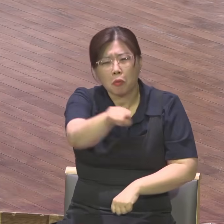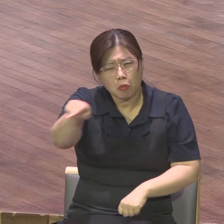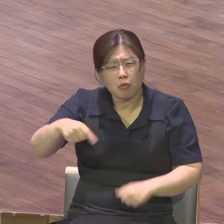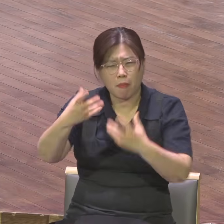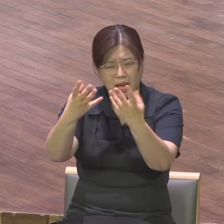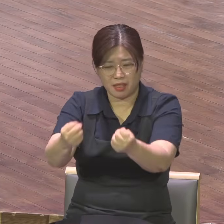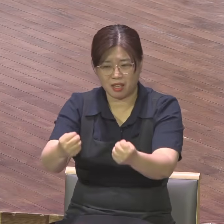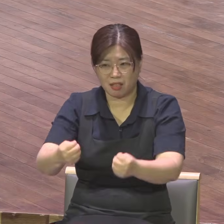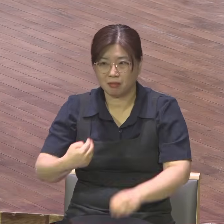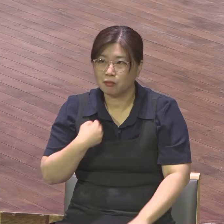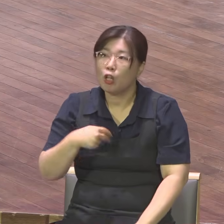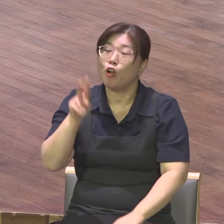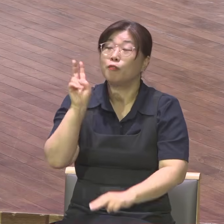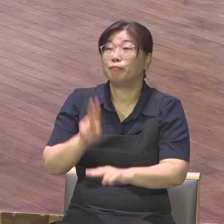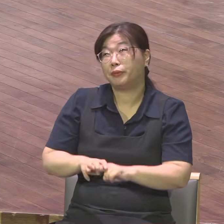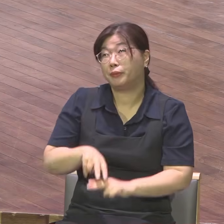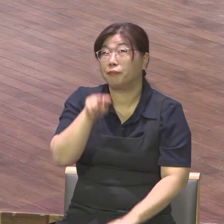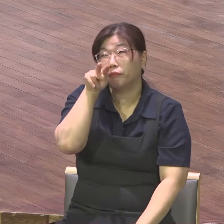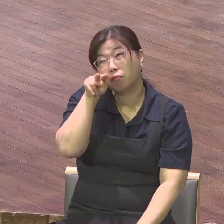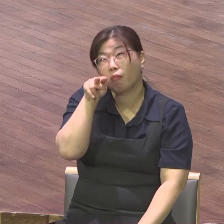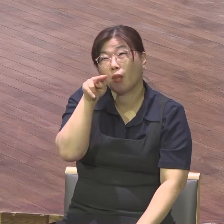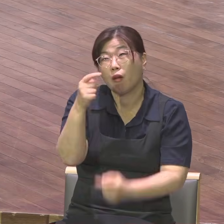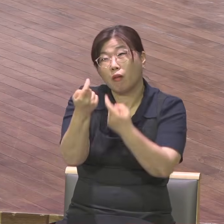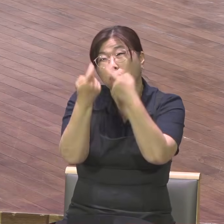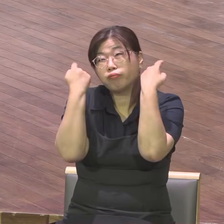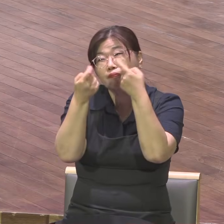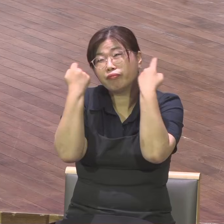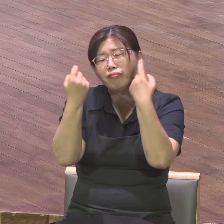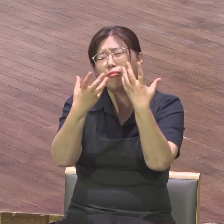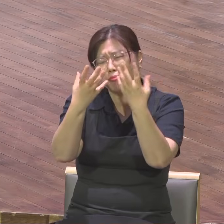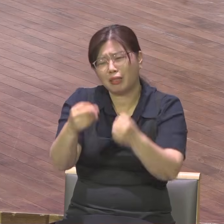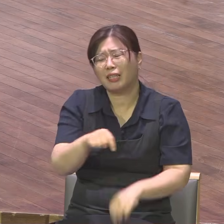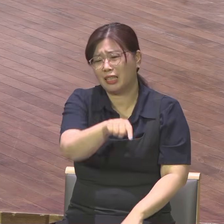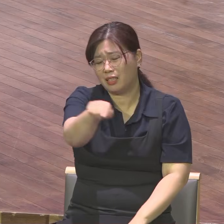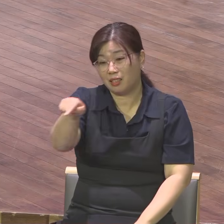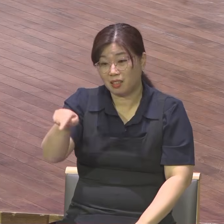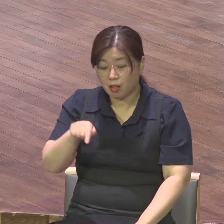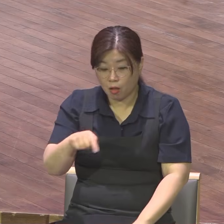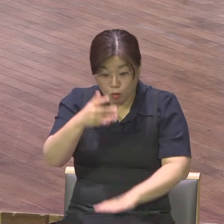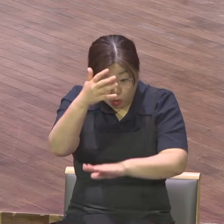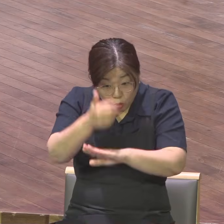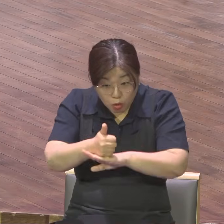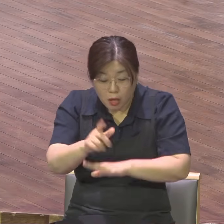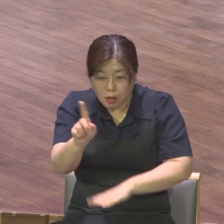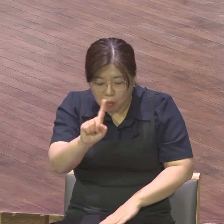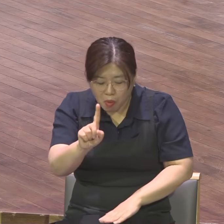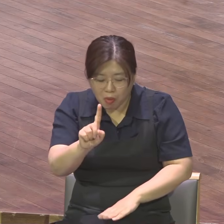흘려버려. 그러니까 결국은 뭐요? 멸망길로 빠지는 모습이에요.